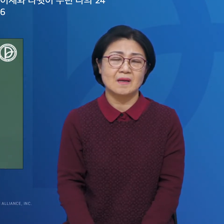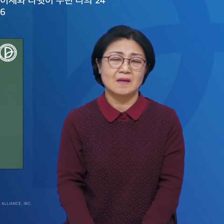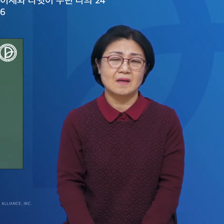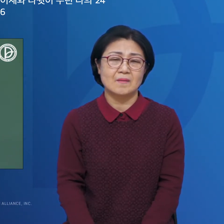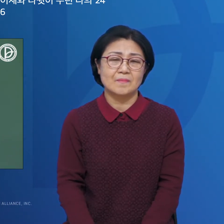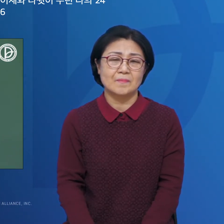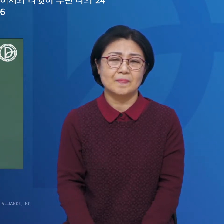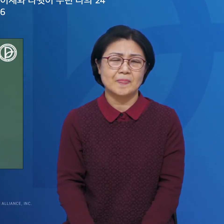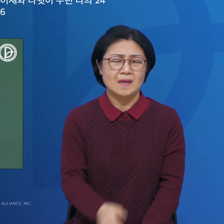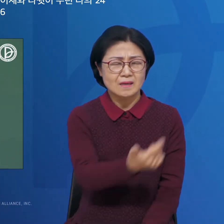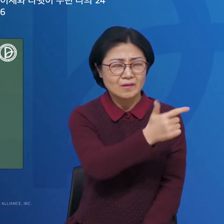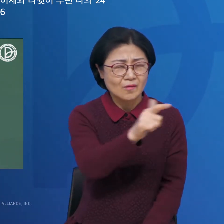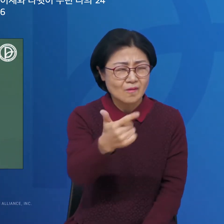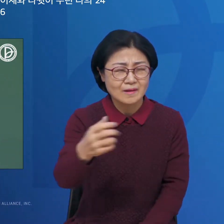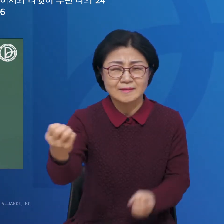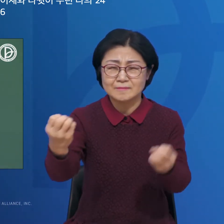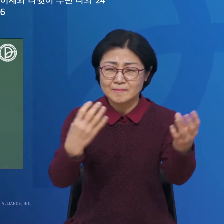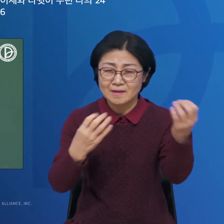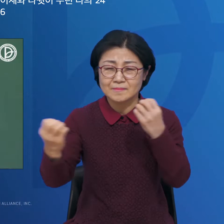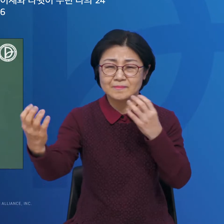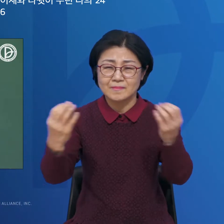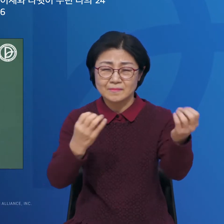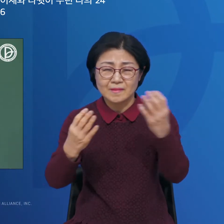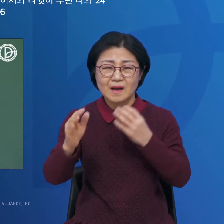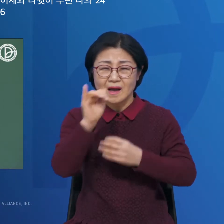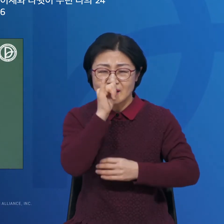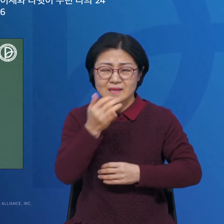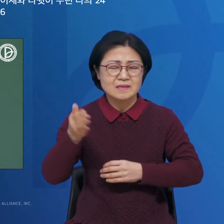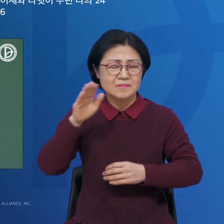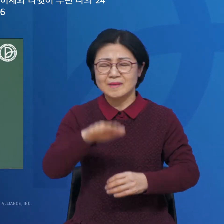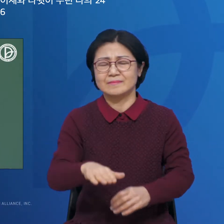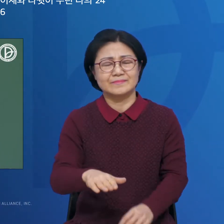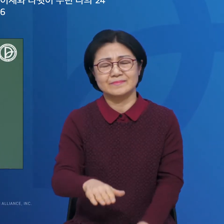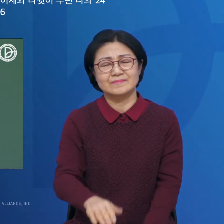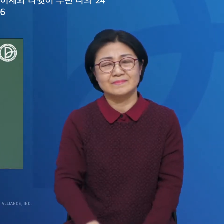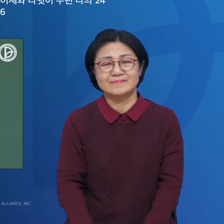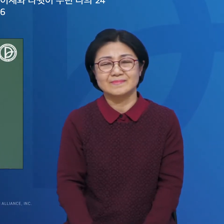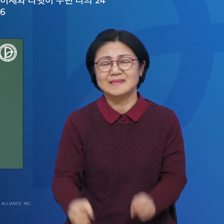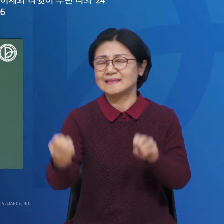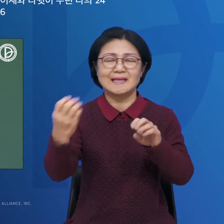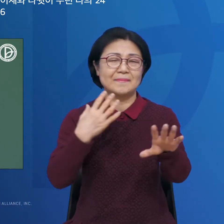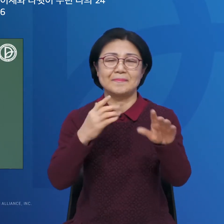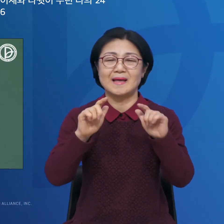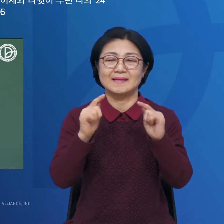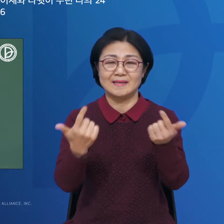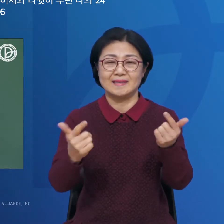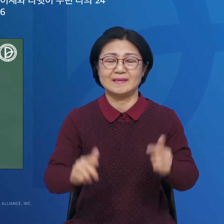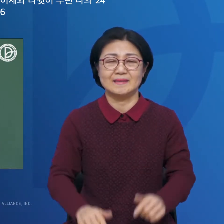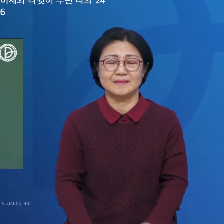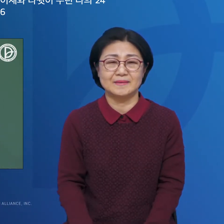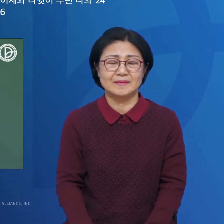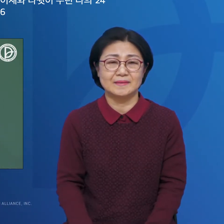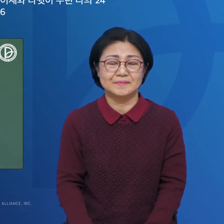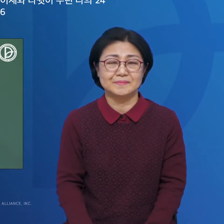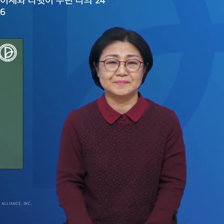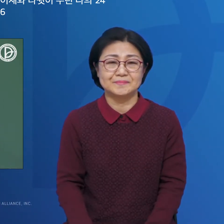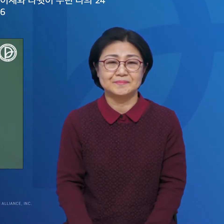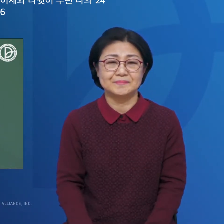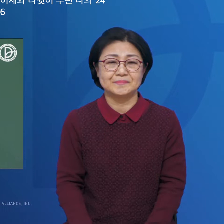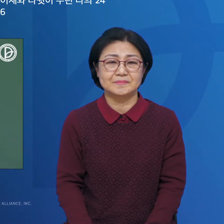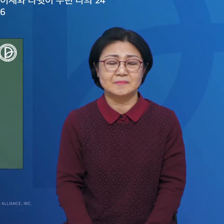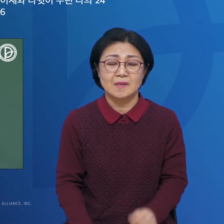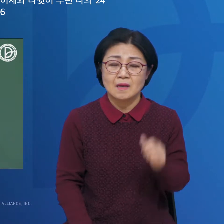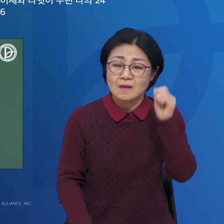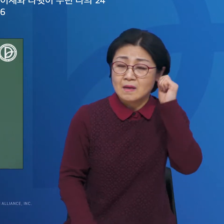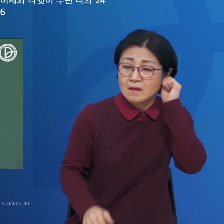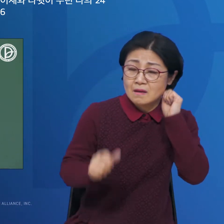소리들이 다 한다고요. If they're in a lower level, they'll say low level things. If they're in a high level, they'll say high level things. 자, 그런 말을 다 듣고 살라니까 얼마나 힘이